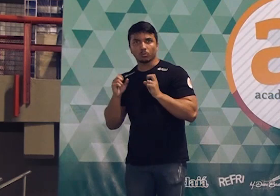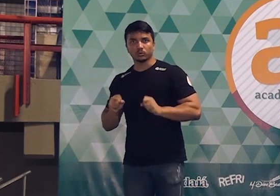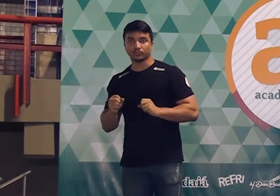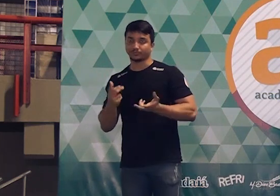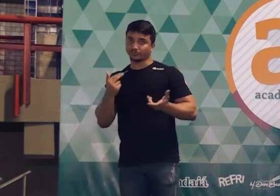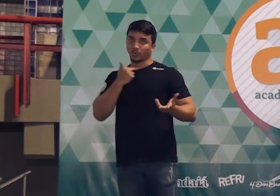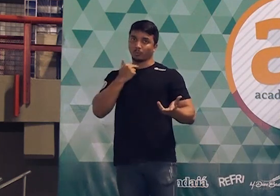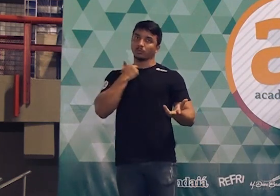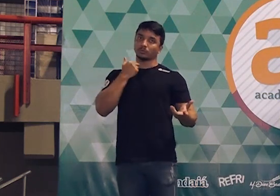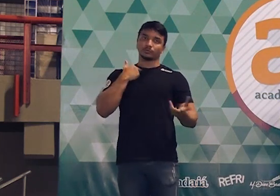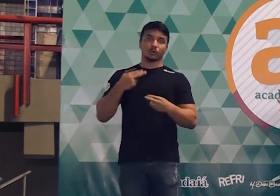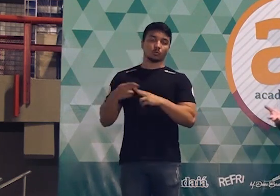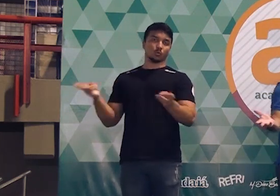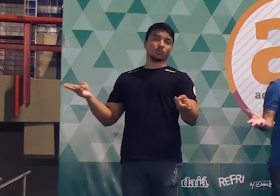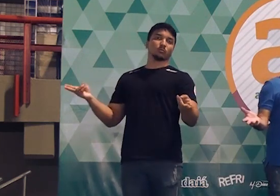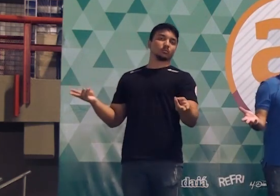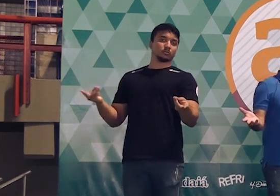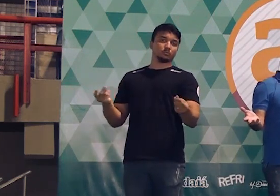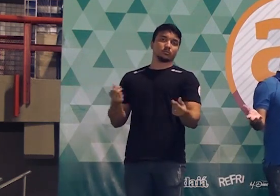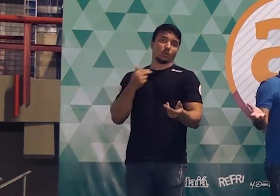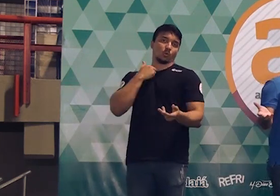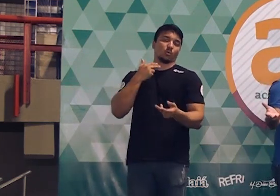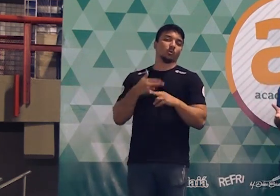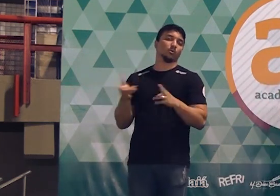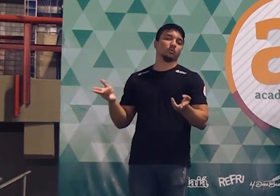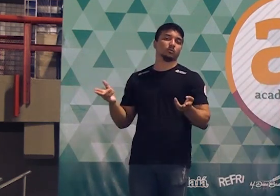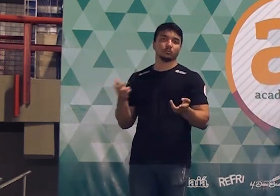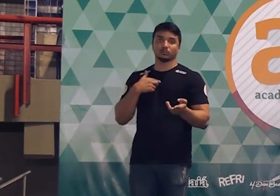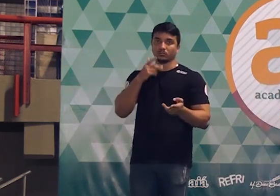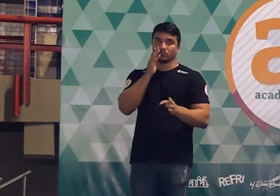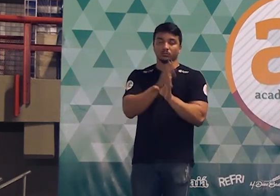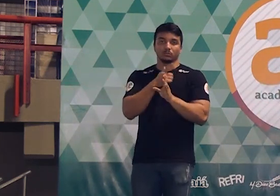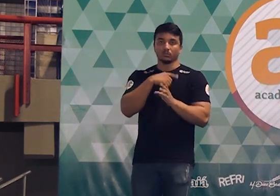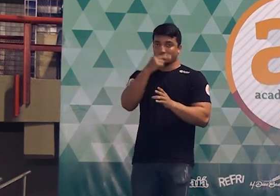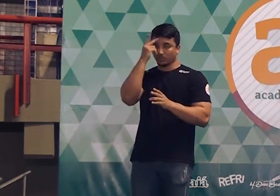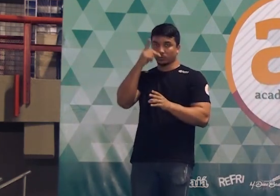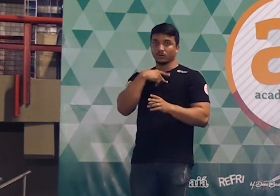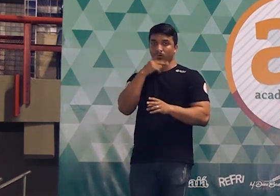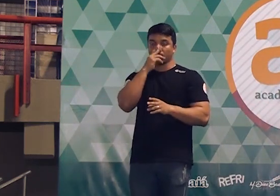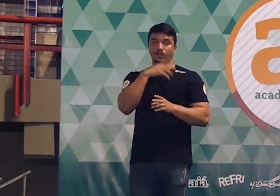Não podia, né? Não dava, né? Aqueles elementos vindo